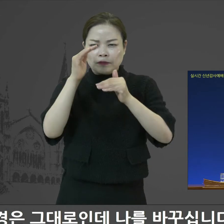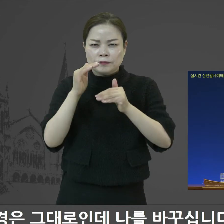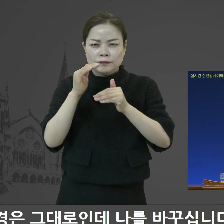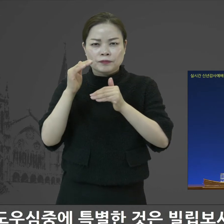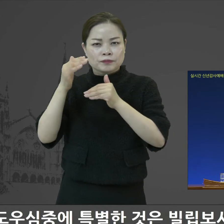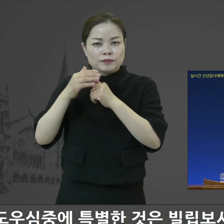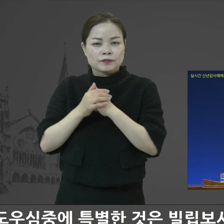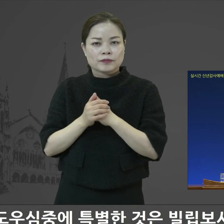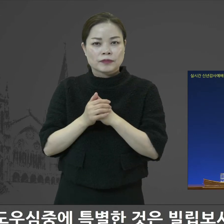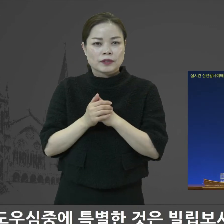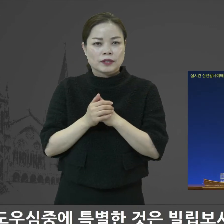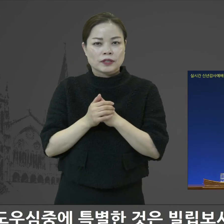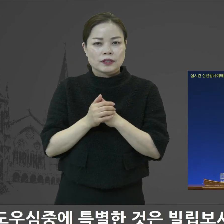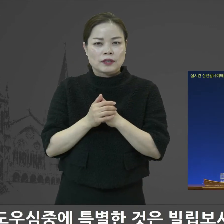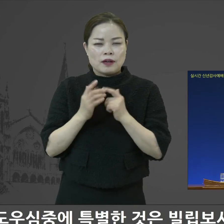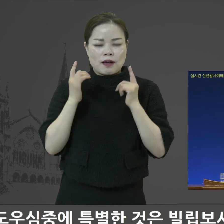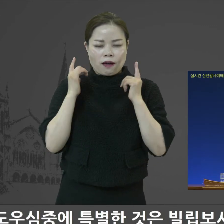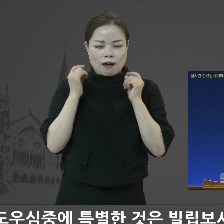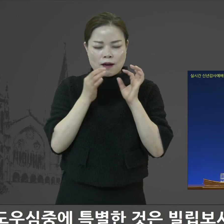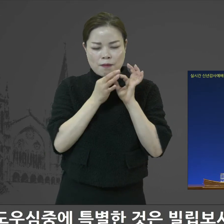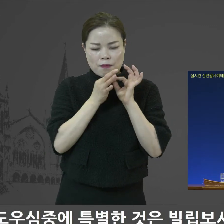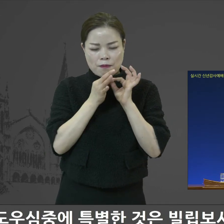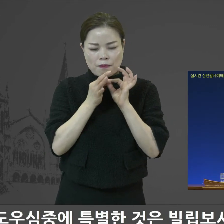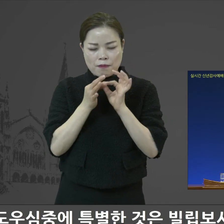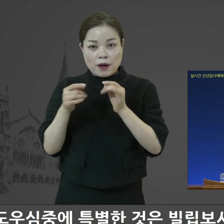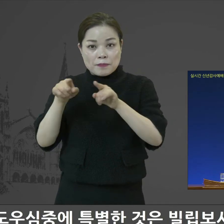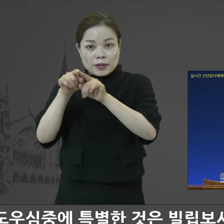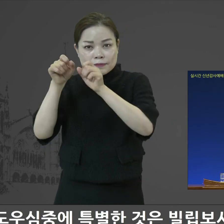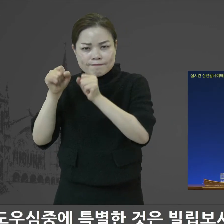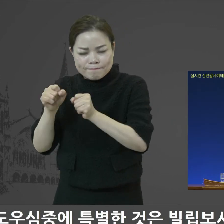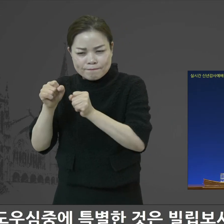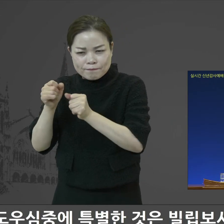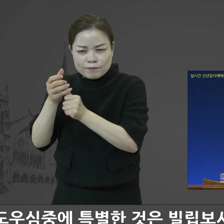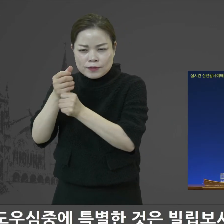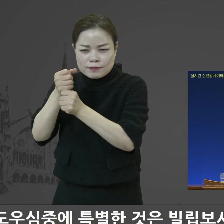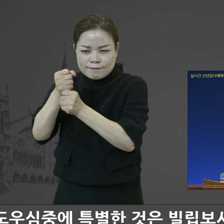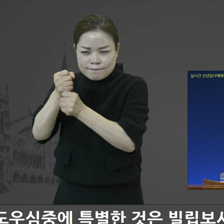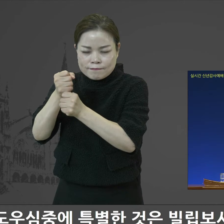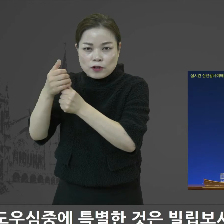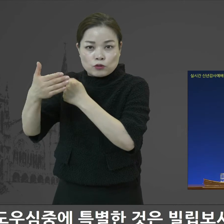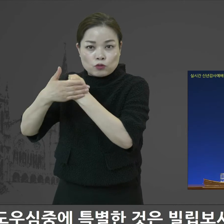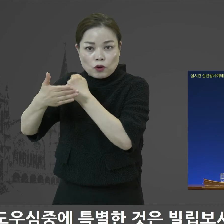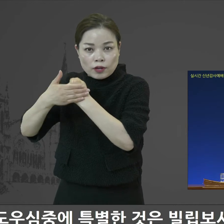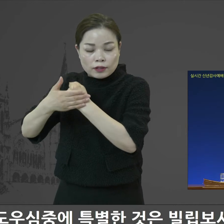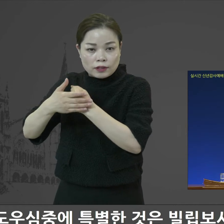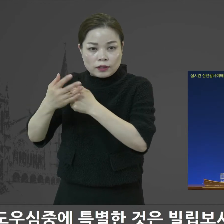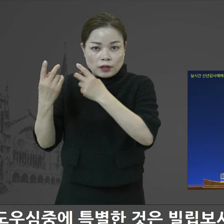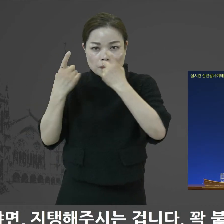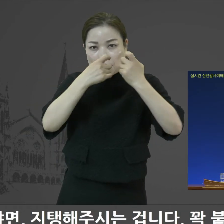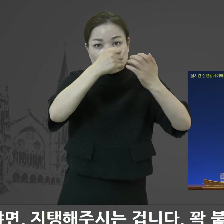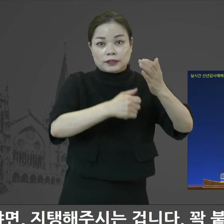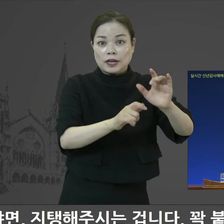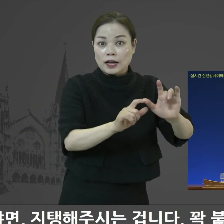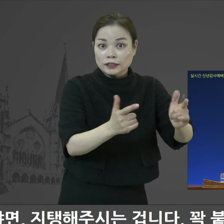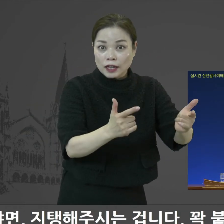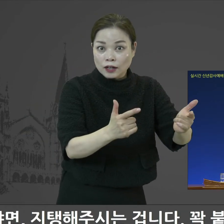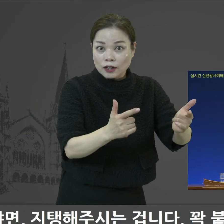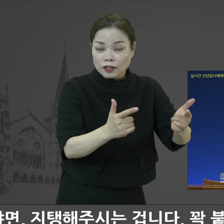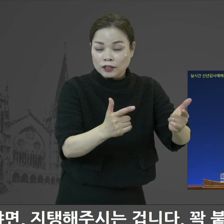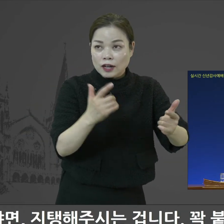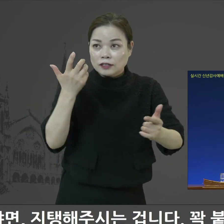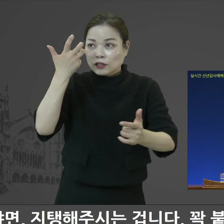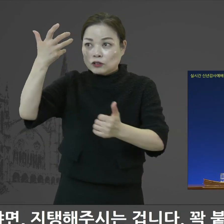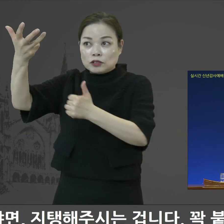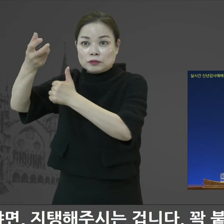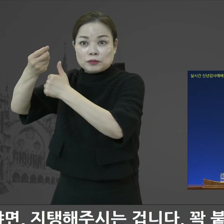도우심이냐면요, 지탱해 주시는 겁니다. 지탱해 주, 그냥 꽉 붙들어 주시는 거예요. 내가 넘어지지 않도록. 그냥 이게